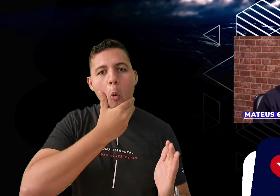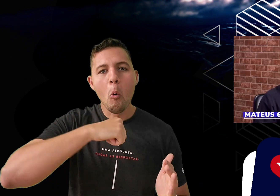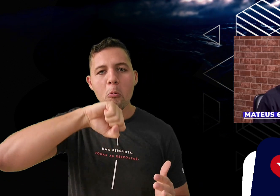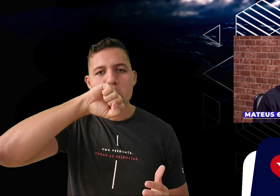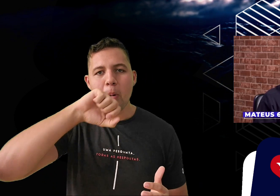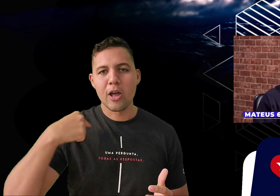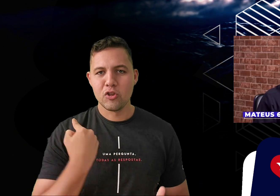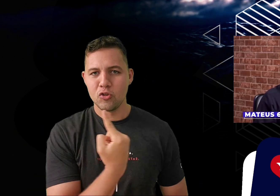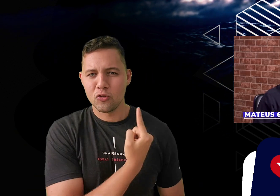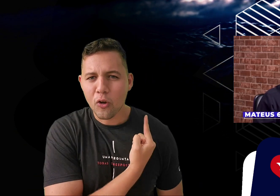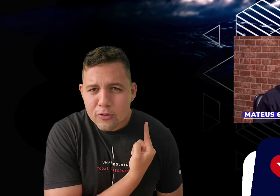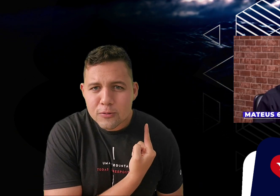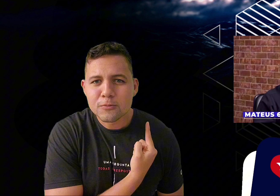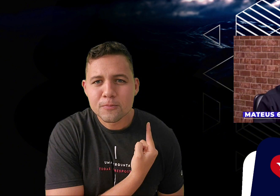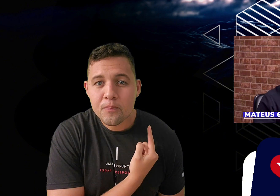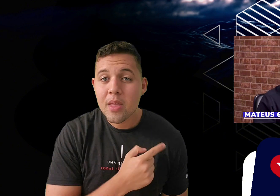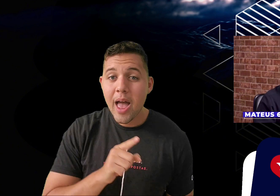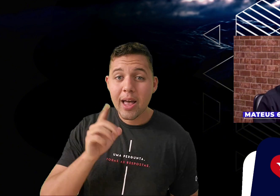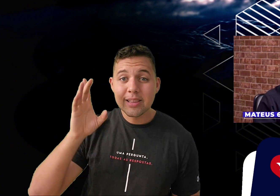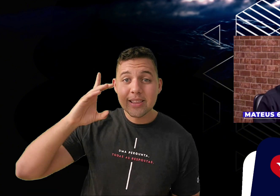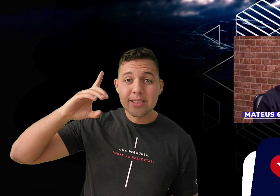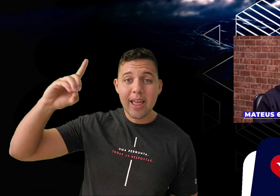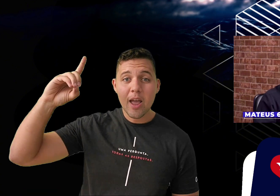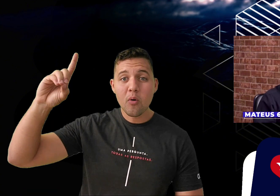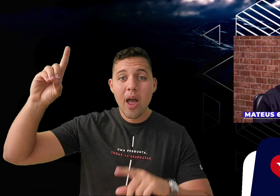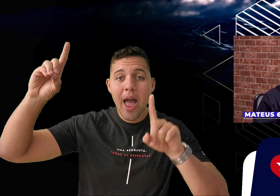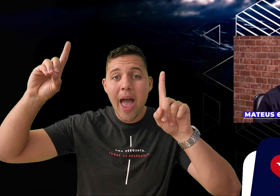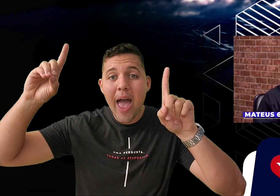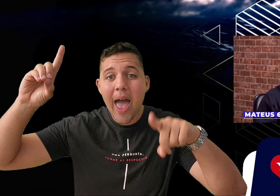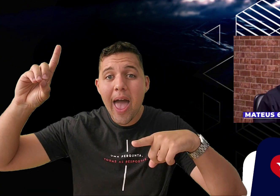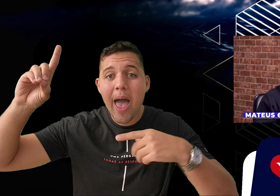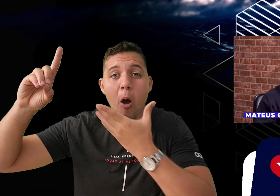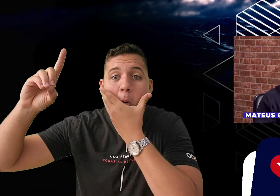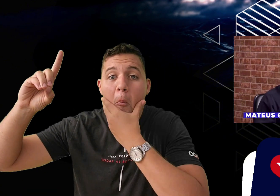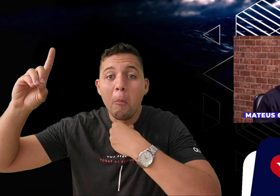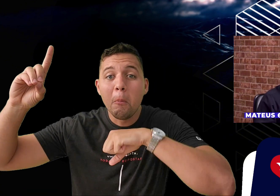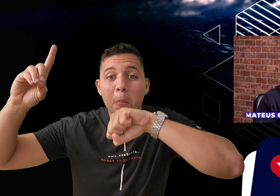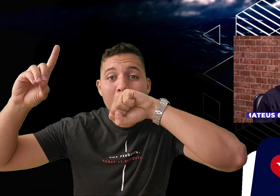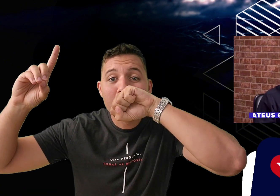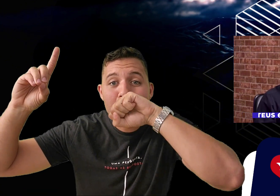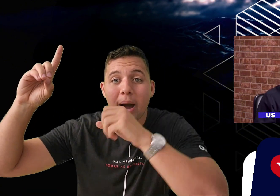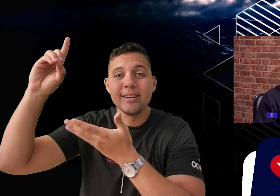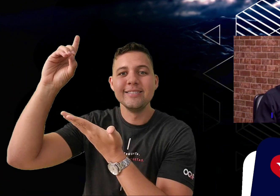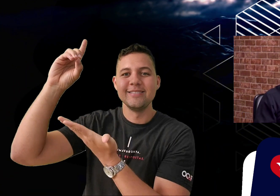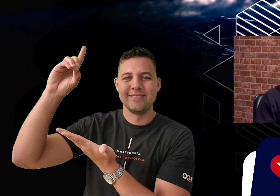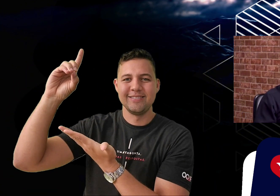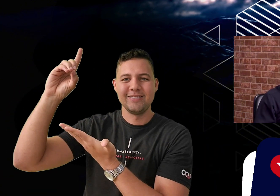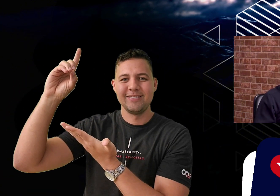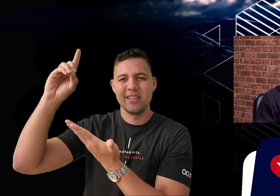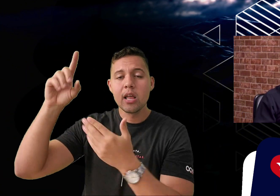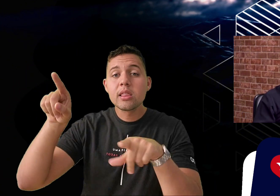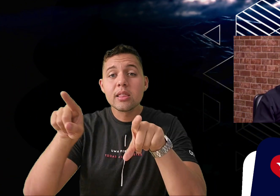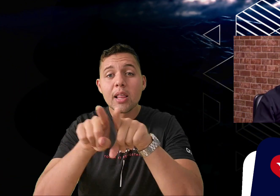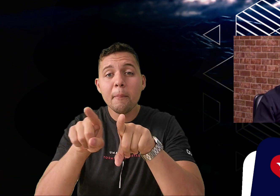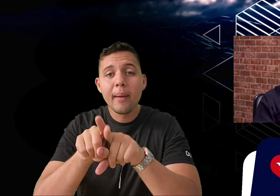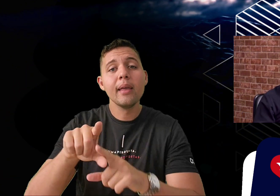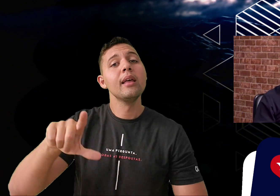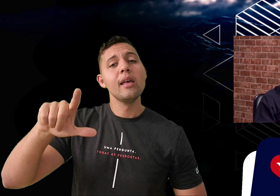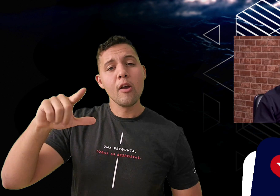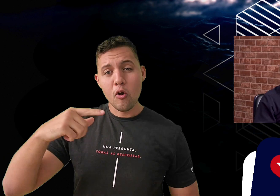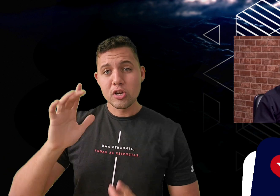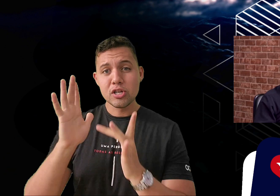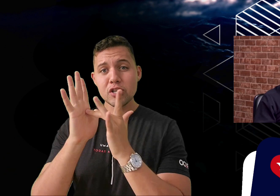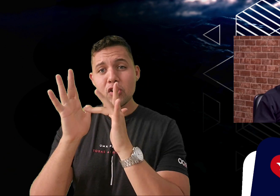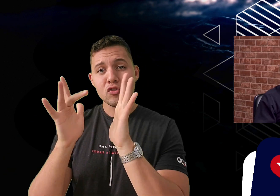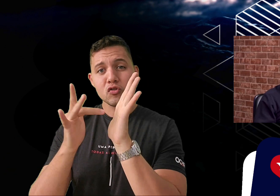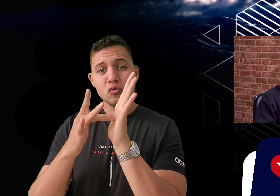céus? Deus é Pai, mas também é Filho na Trindade, Pai, Filho e Espírito